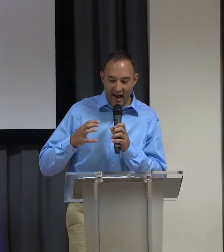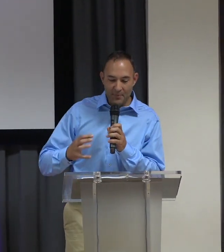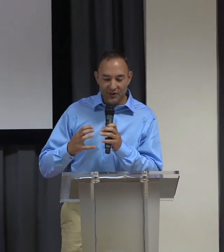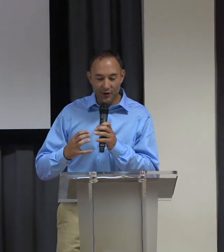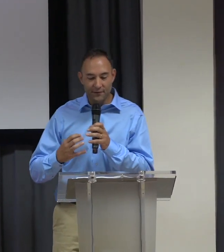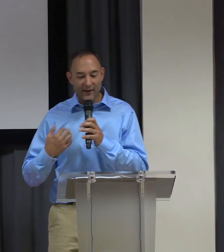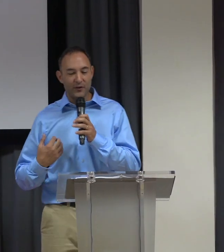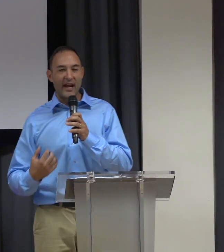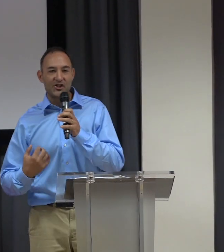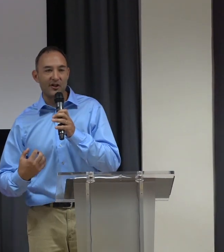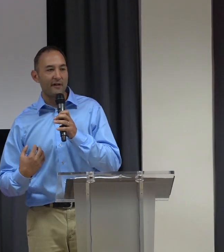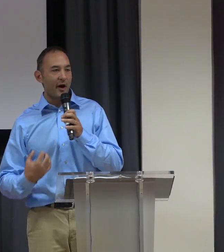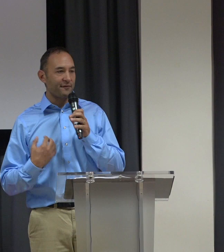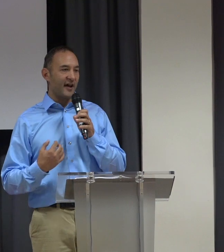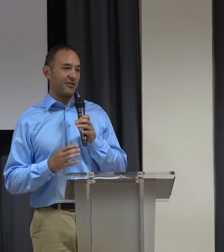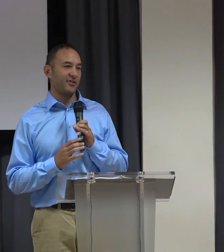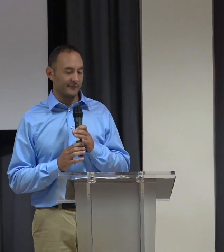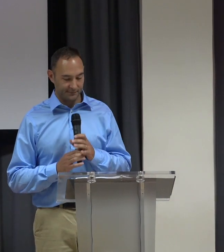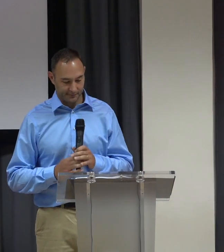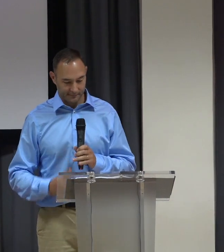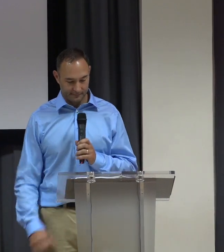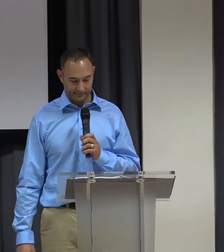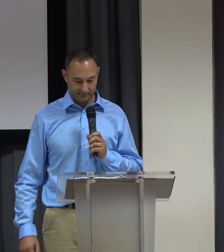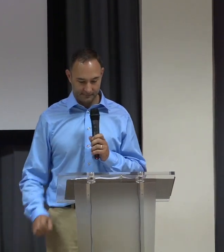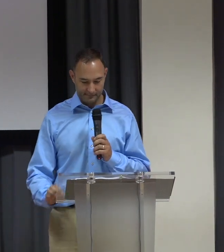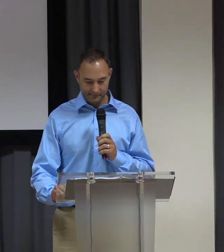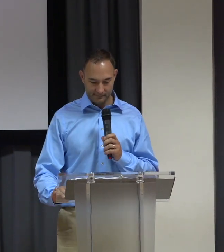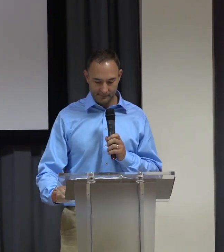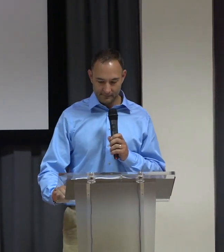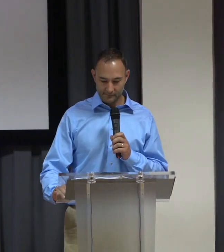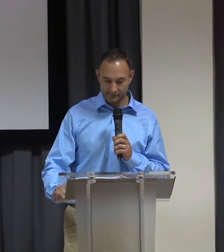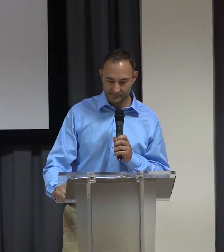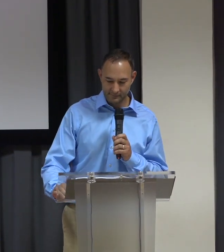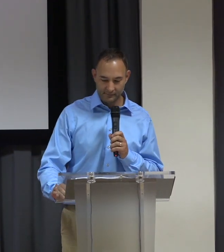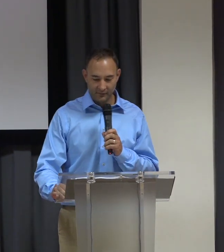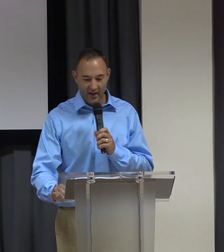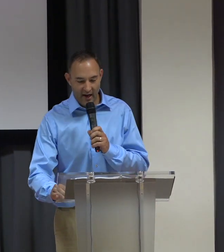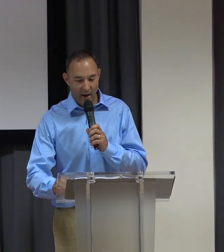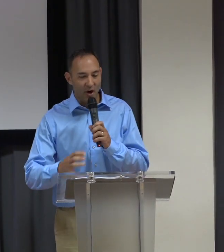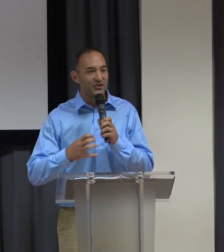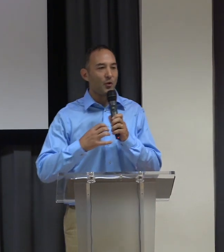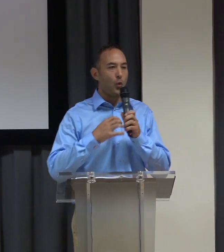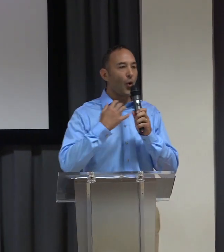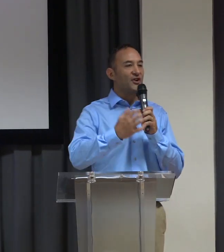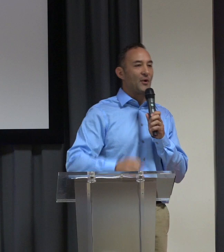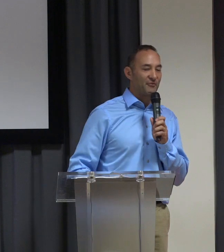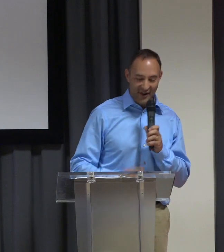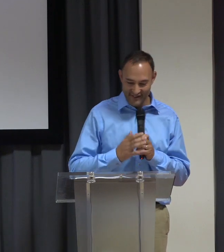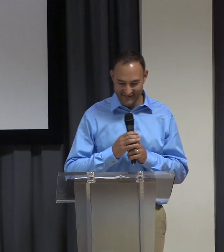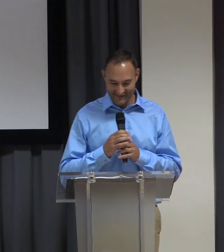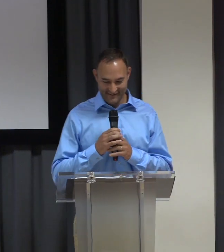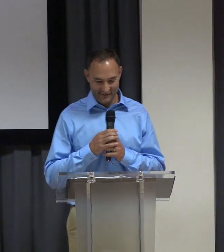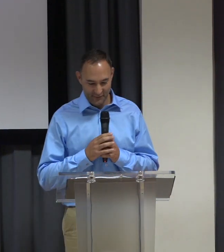the absolute foundation of our faith. c'est la fondation absolue de notre foi. I want to warn you up